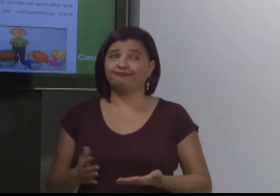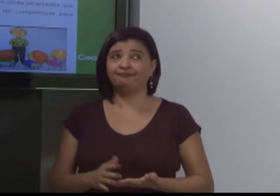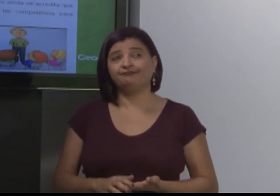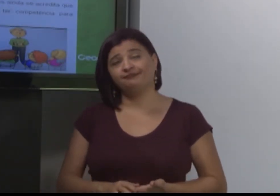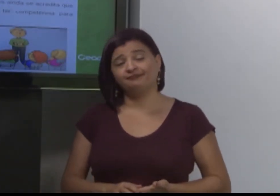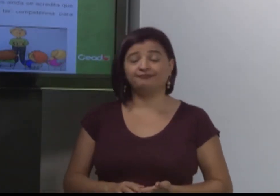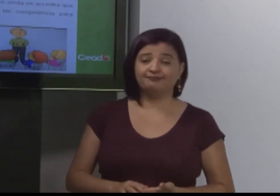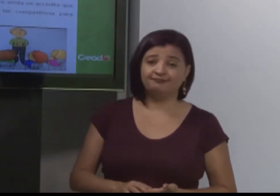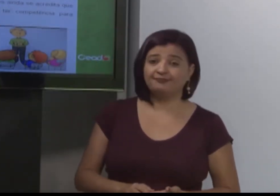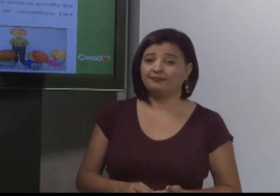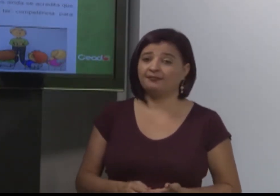Bom, agora...